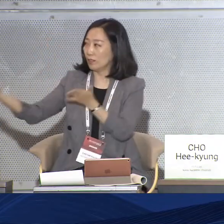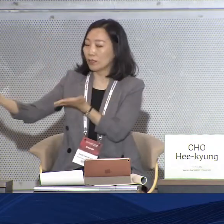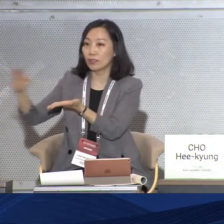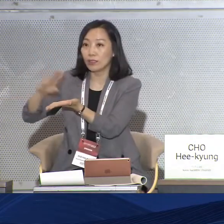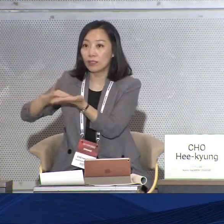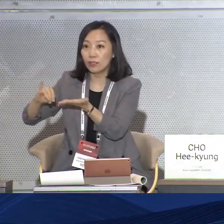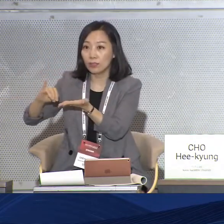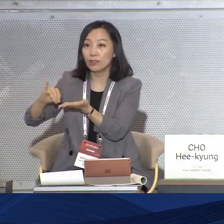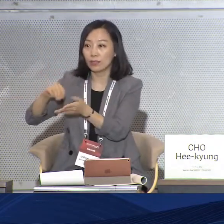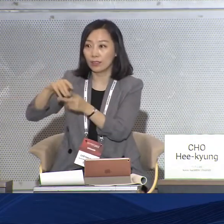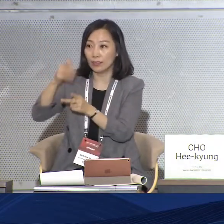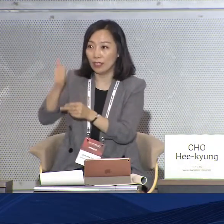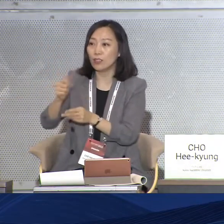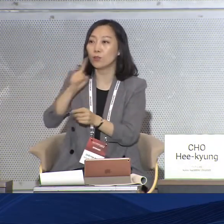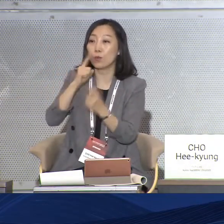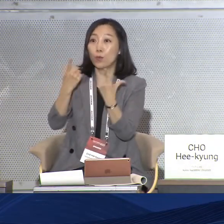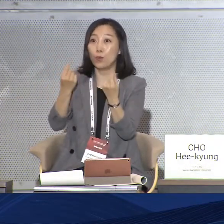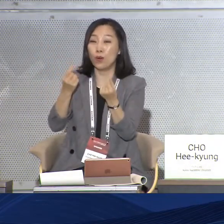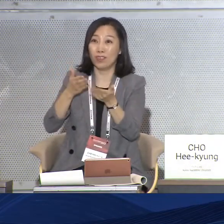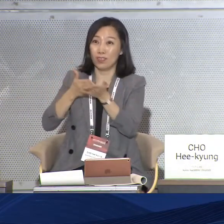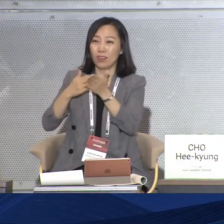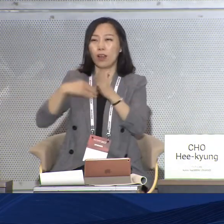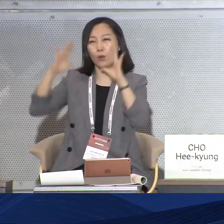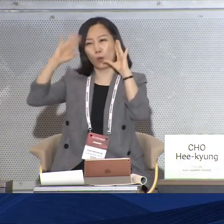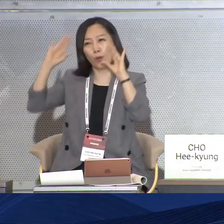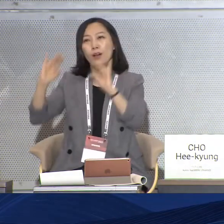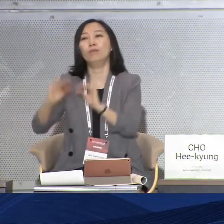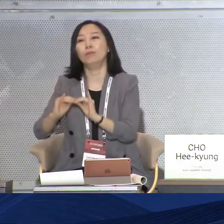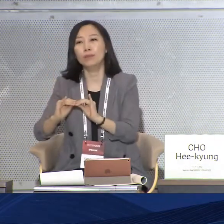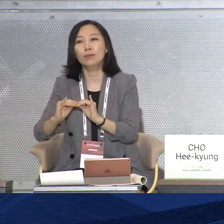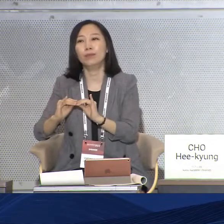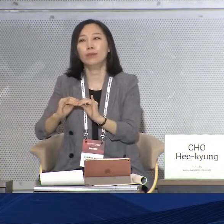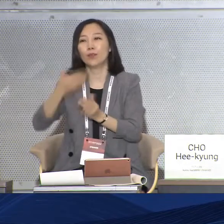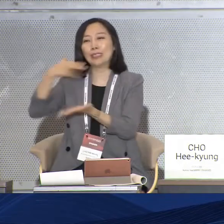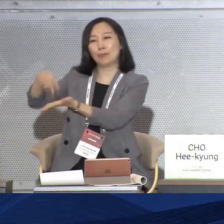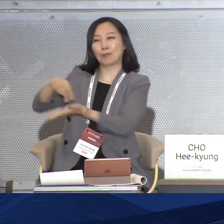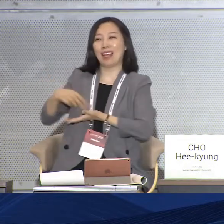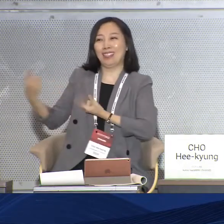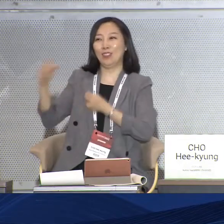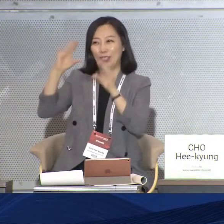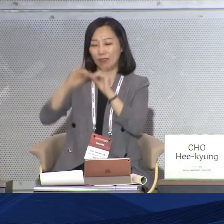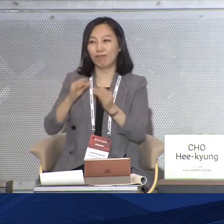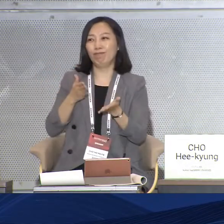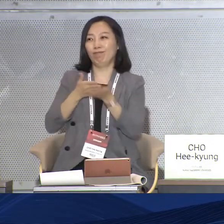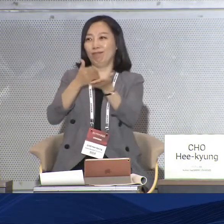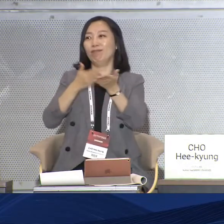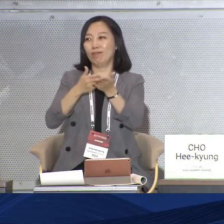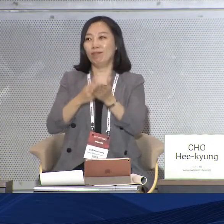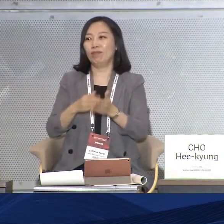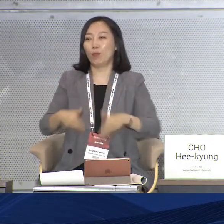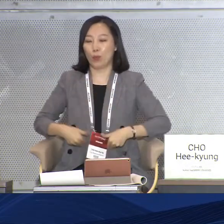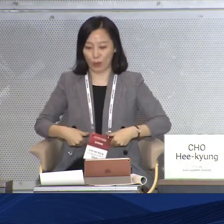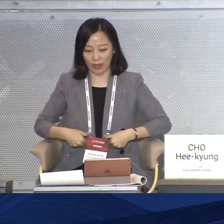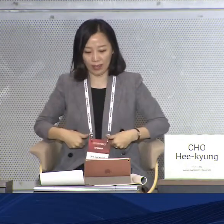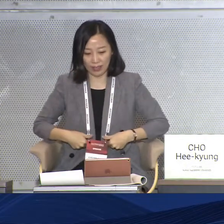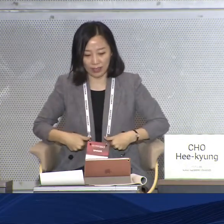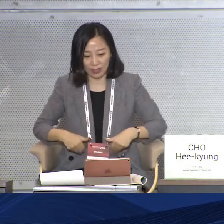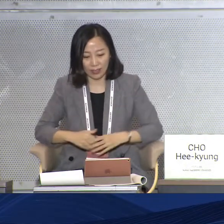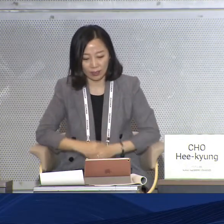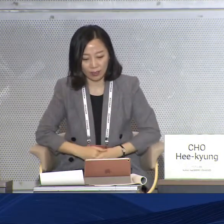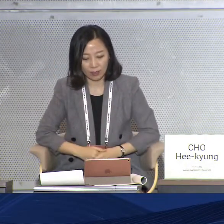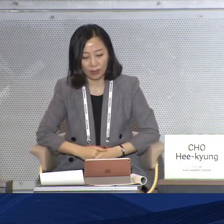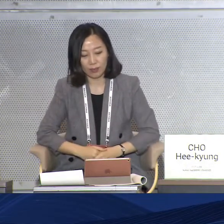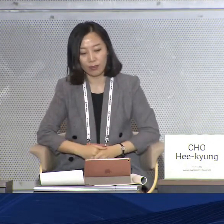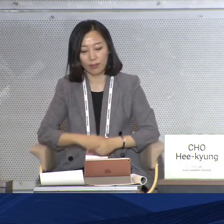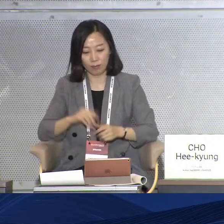영상을 통해야 농인이 정보 습득을 잘할 수 있습니다. 안영애 센터장님의 의견에 전적으로 이 부분에서는